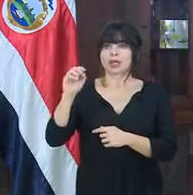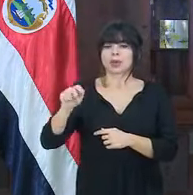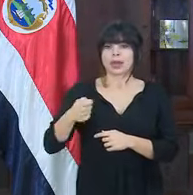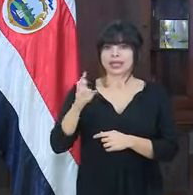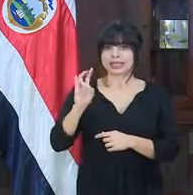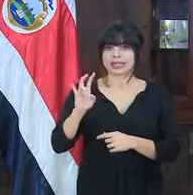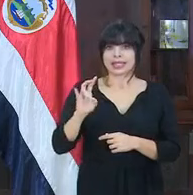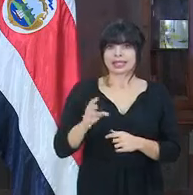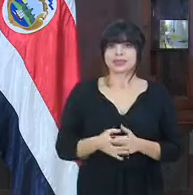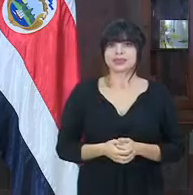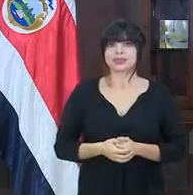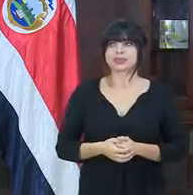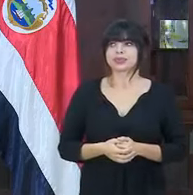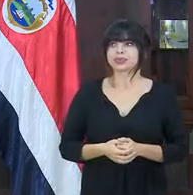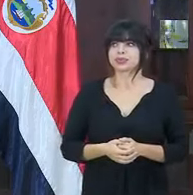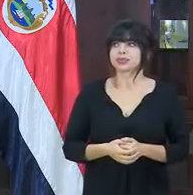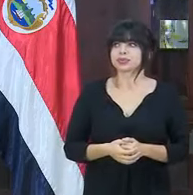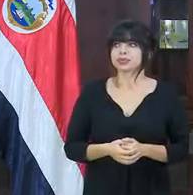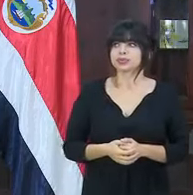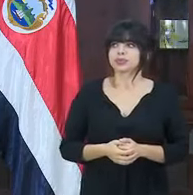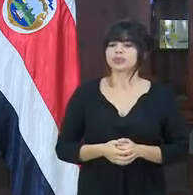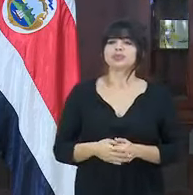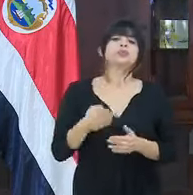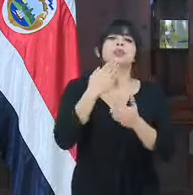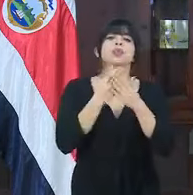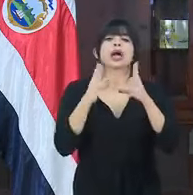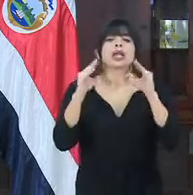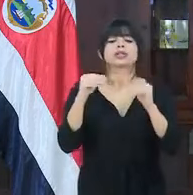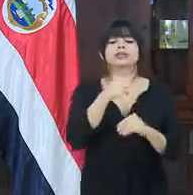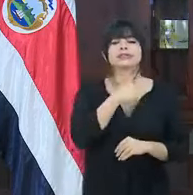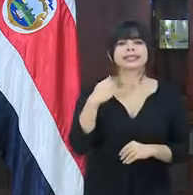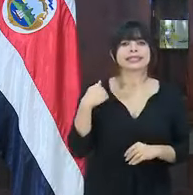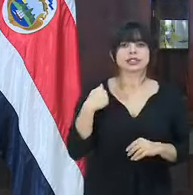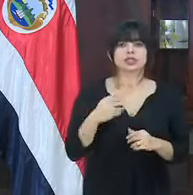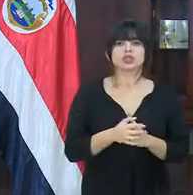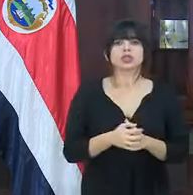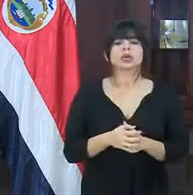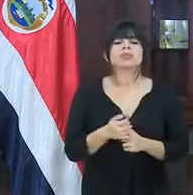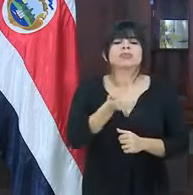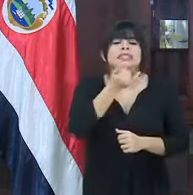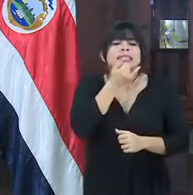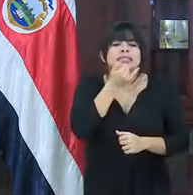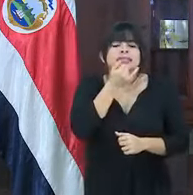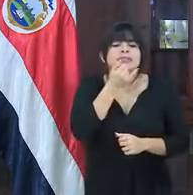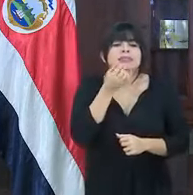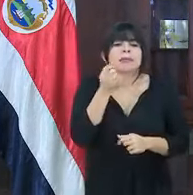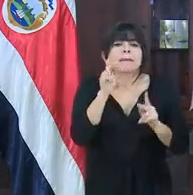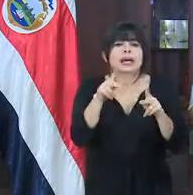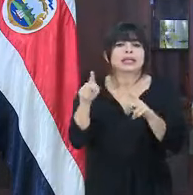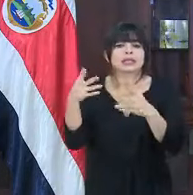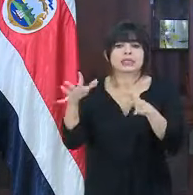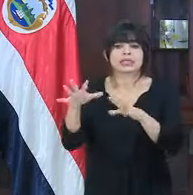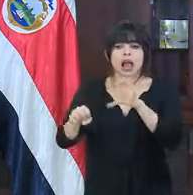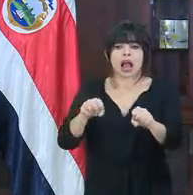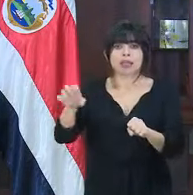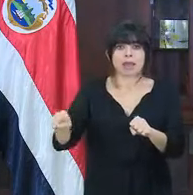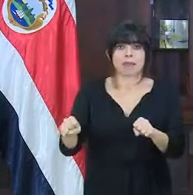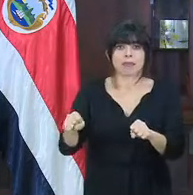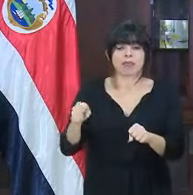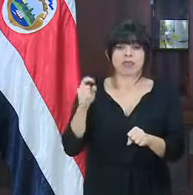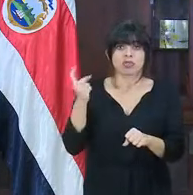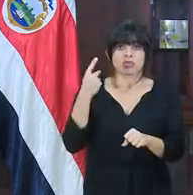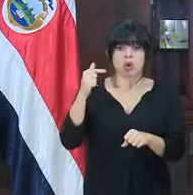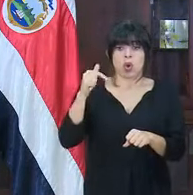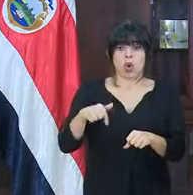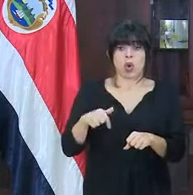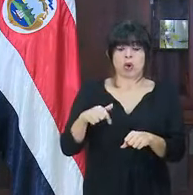Canal 7. Gracias. Muy buenas noches, señor ministro. ¿Qué va a pasar con las personas detenidas? ¿Será solo por un hecho